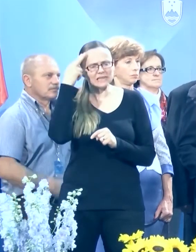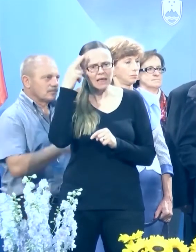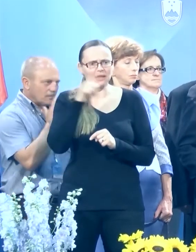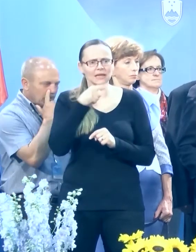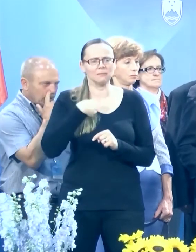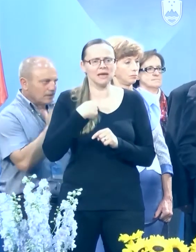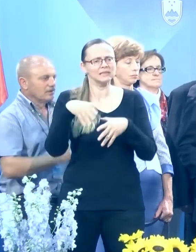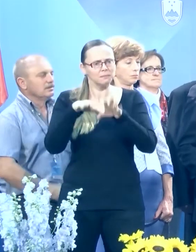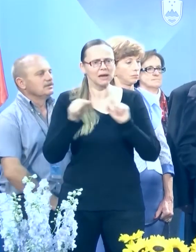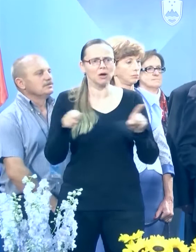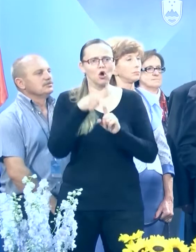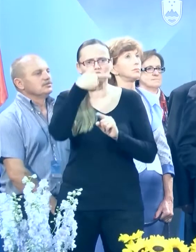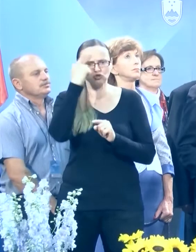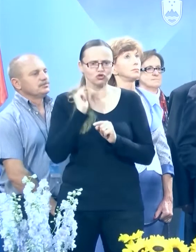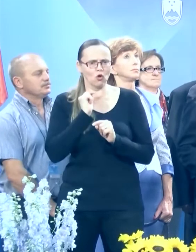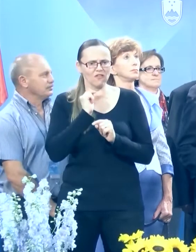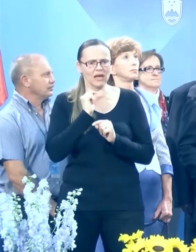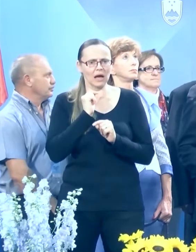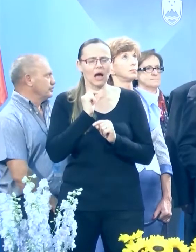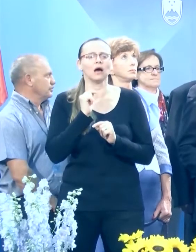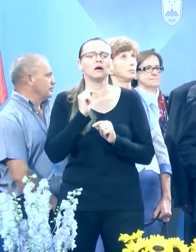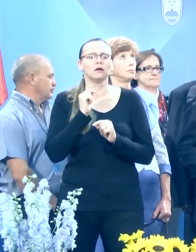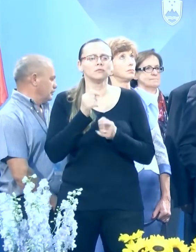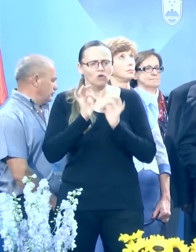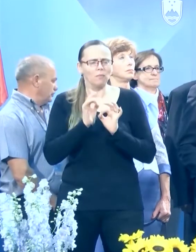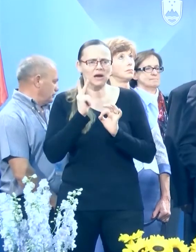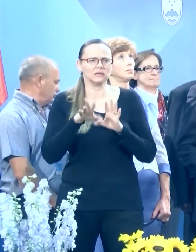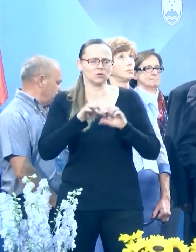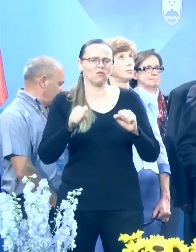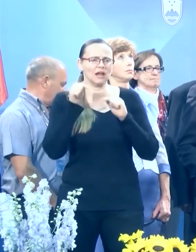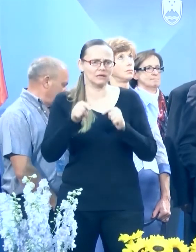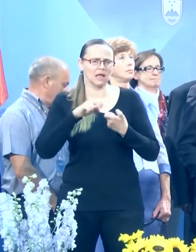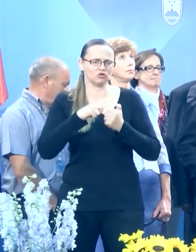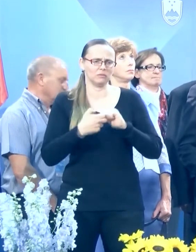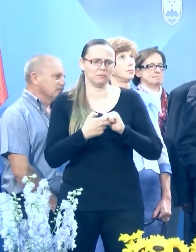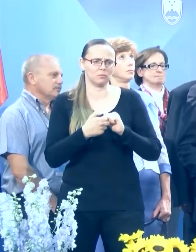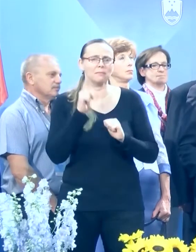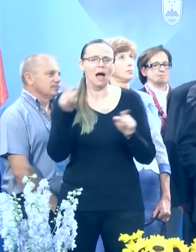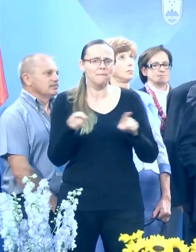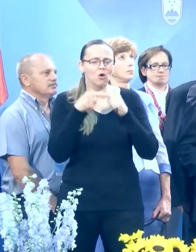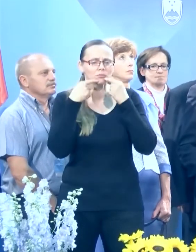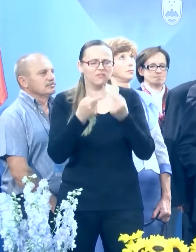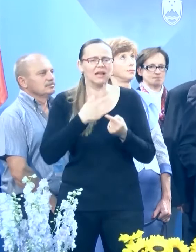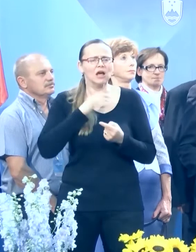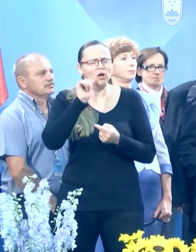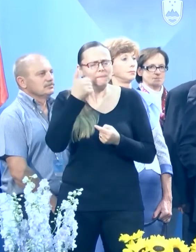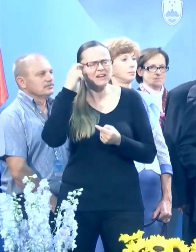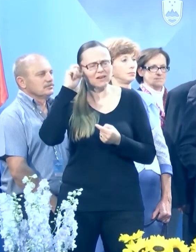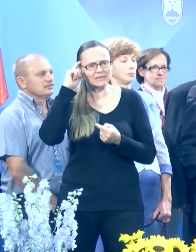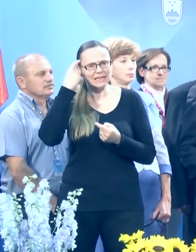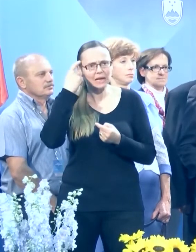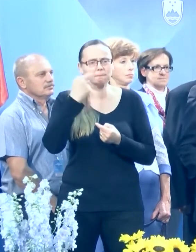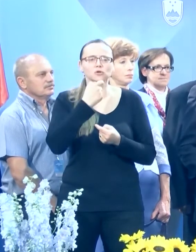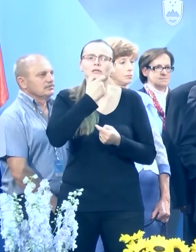sprejemajo kot človeka s kredibilnostjo, da se ukvarja s takšnimi problemi. Ampak kot rečeno, naša prva skrb so